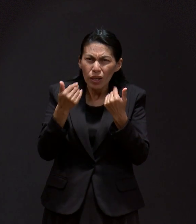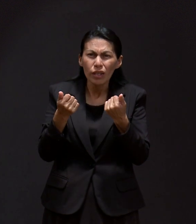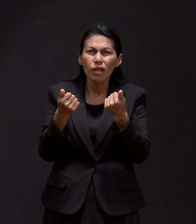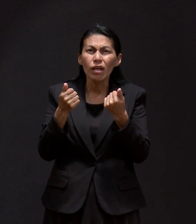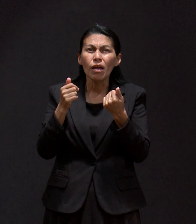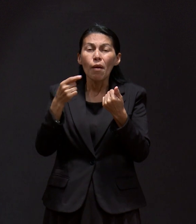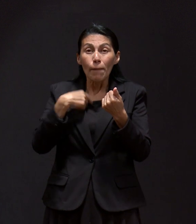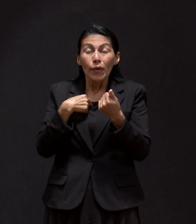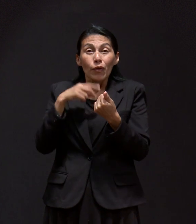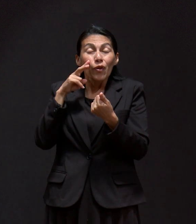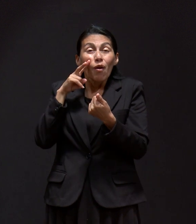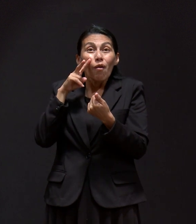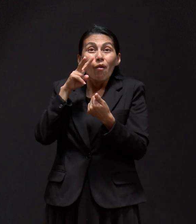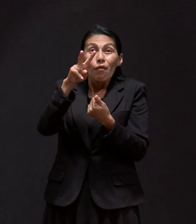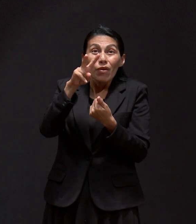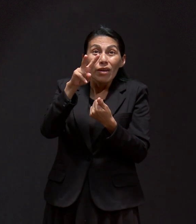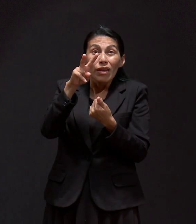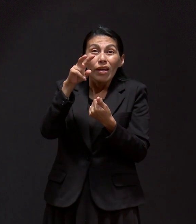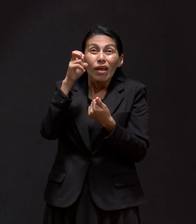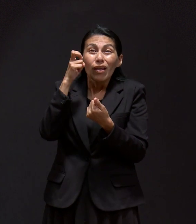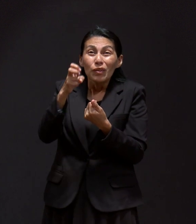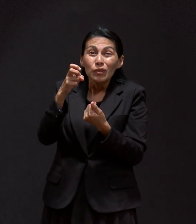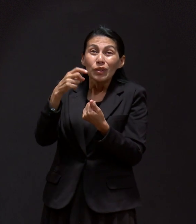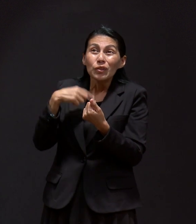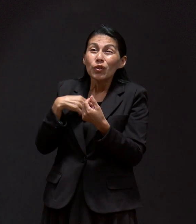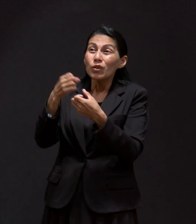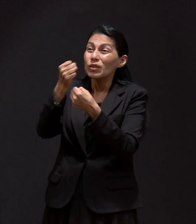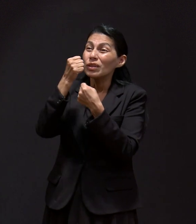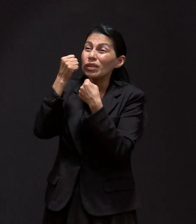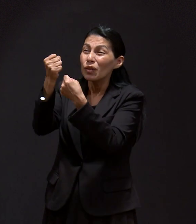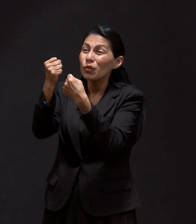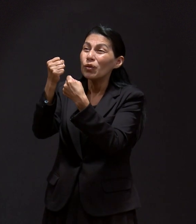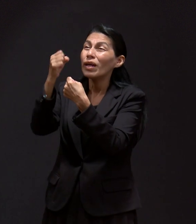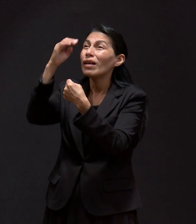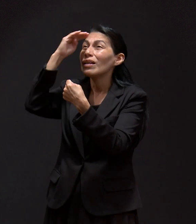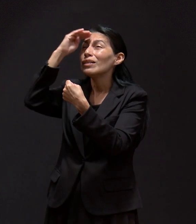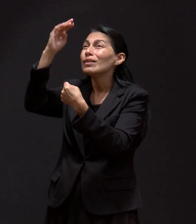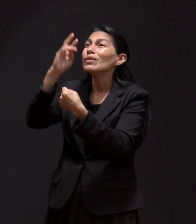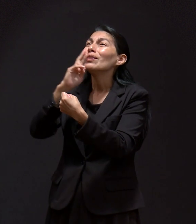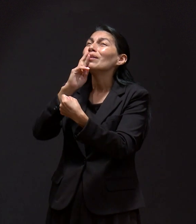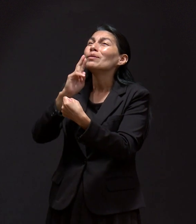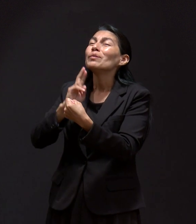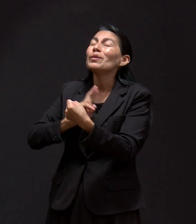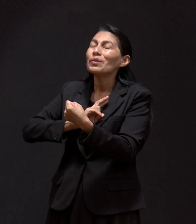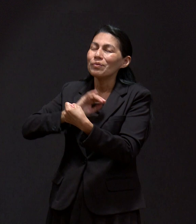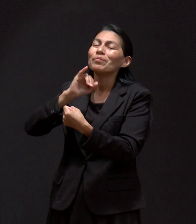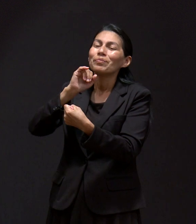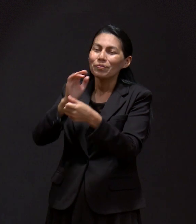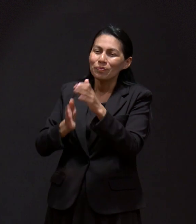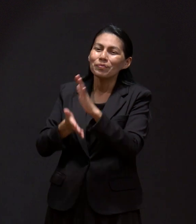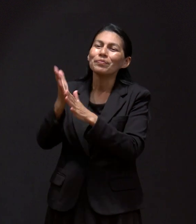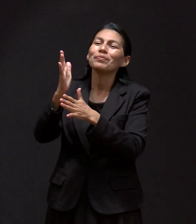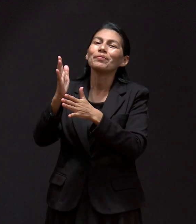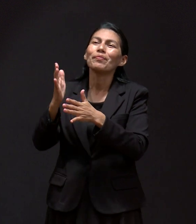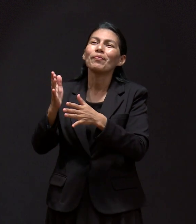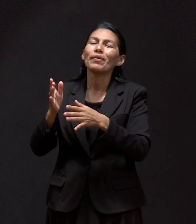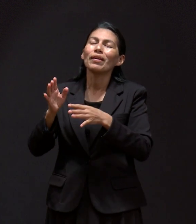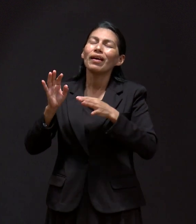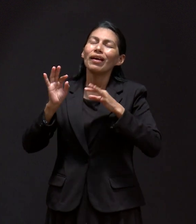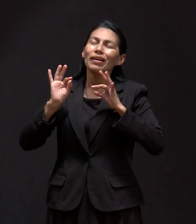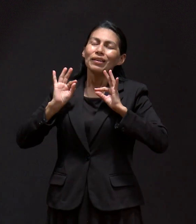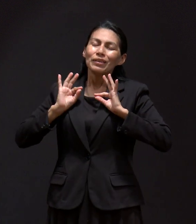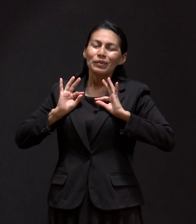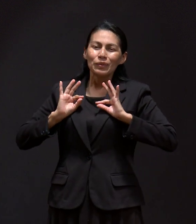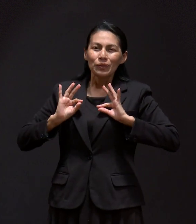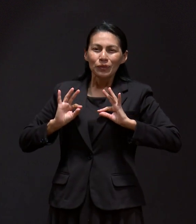permitió verlo y yo sentí esa certeza en mi corazón de que dios me estaba haciendo vas a ir vas a ir